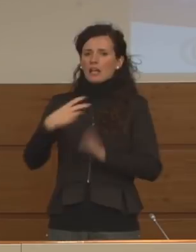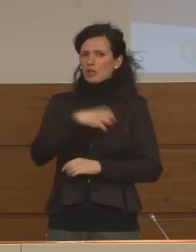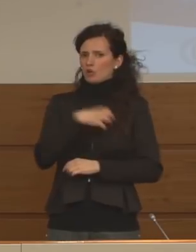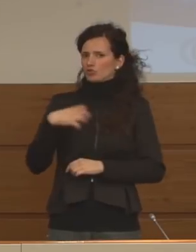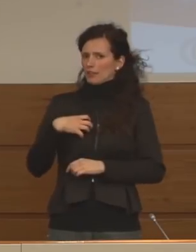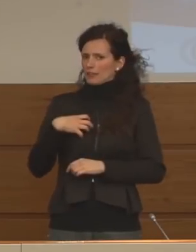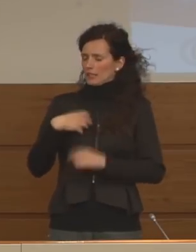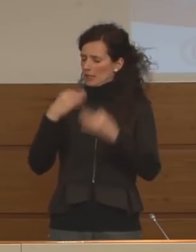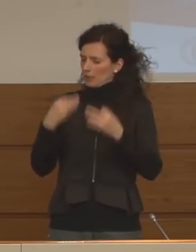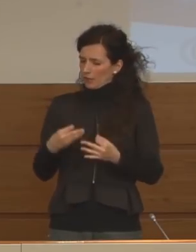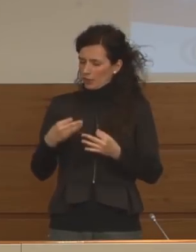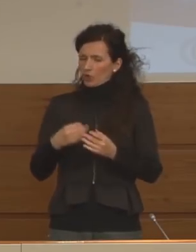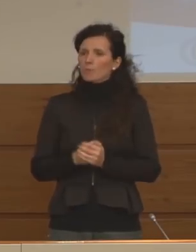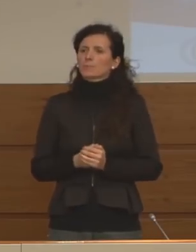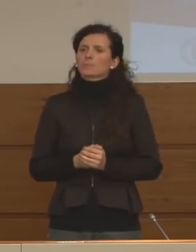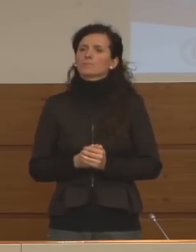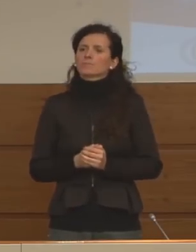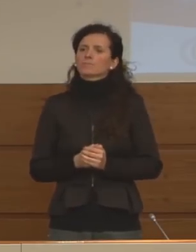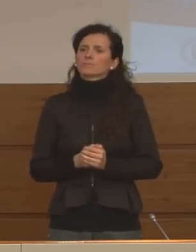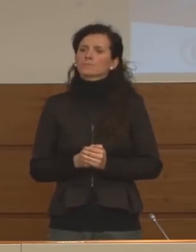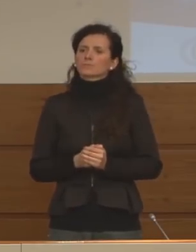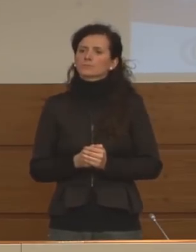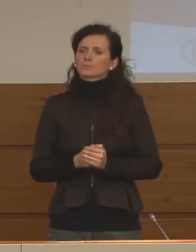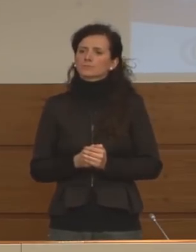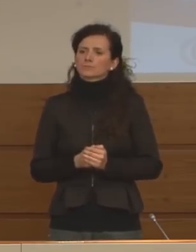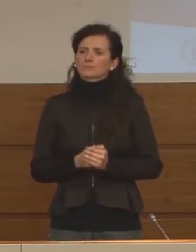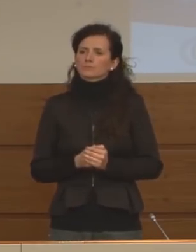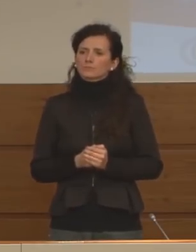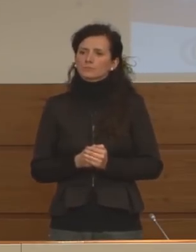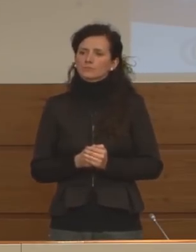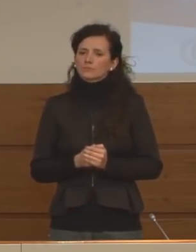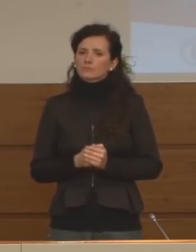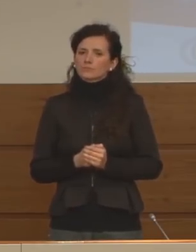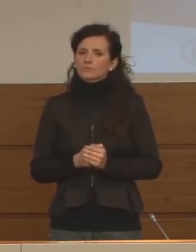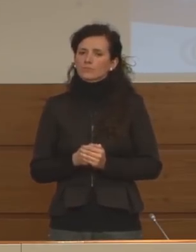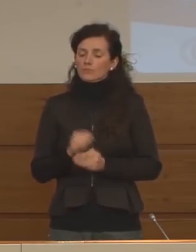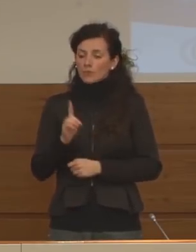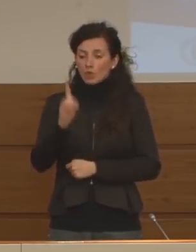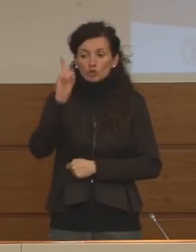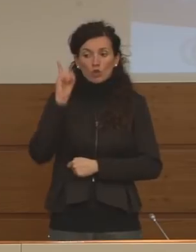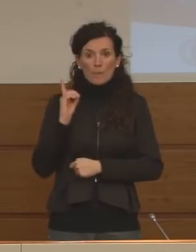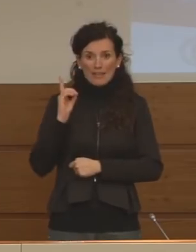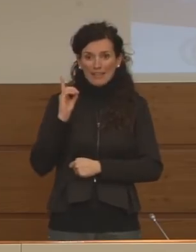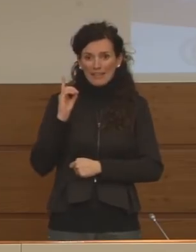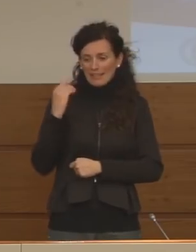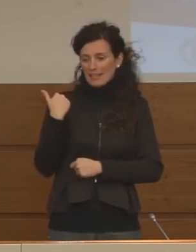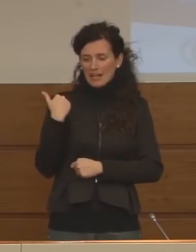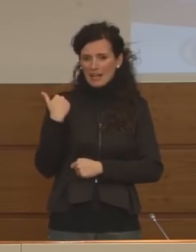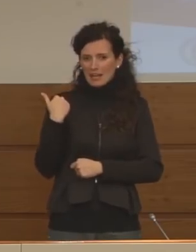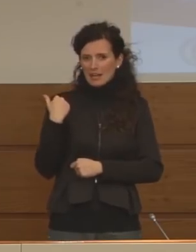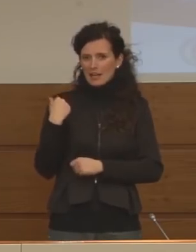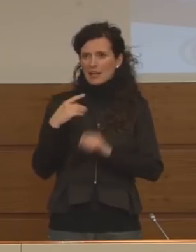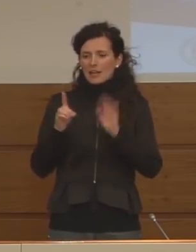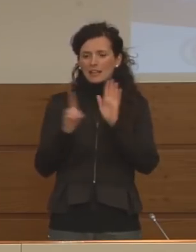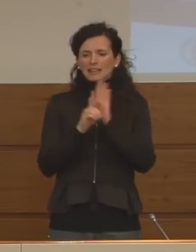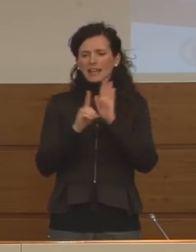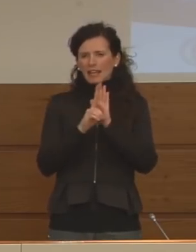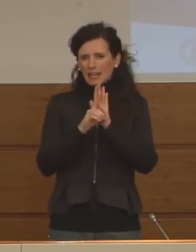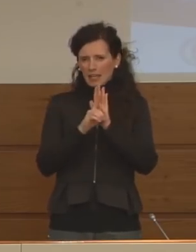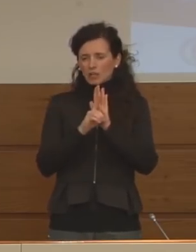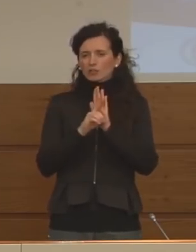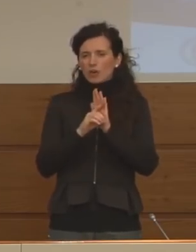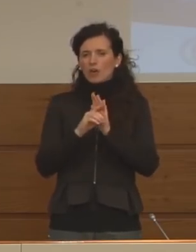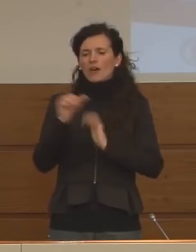il decreto firmato domenica scorsa il cosiddetto serra italia